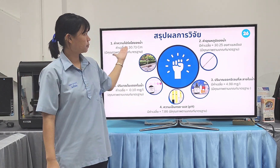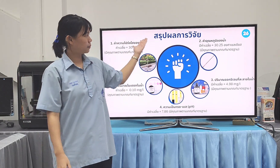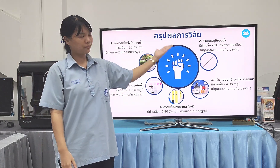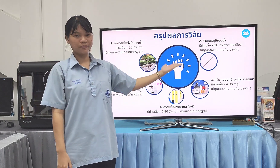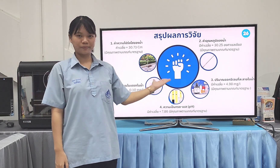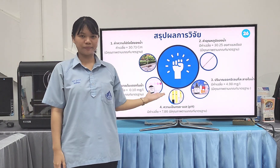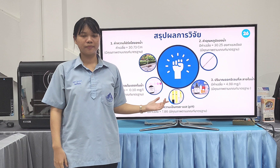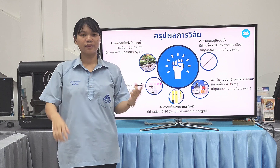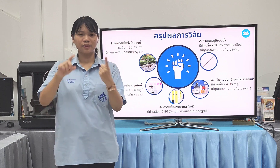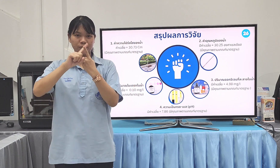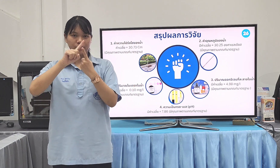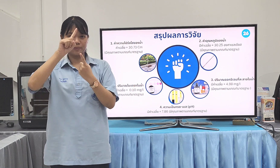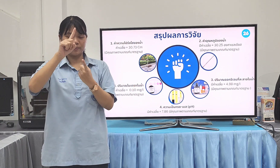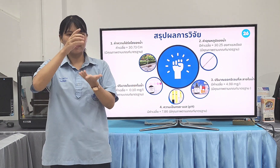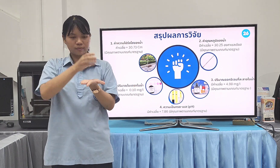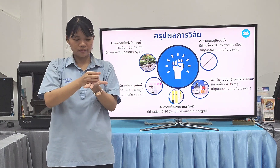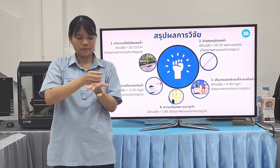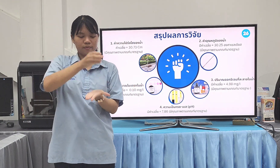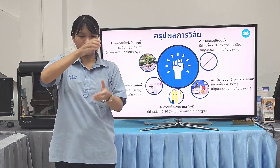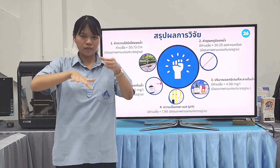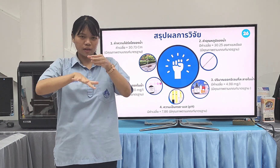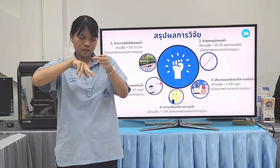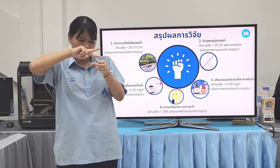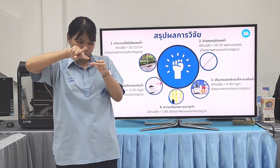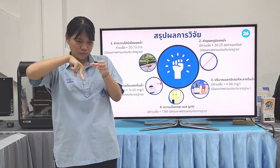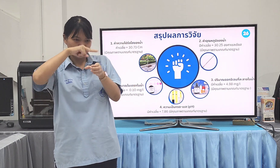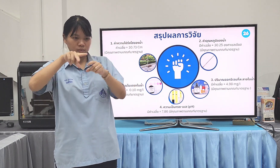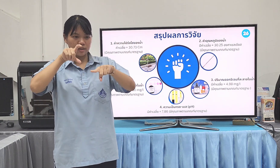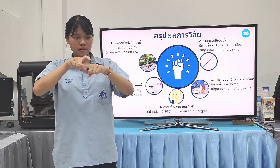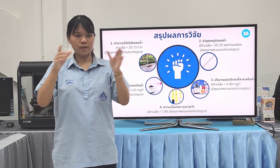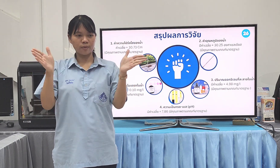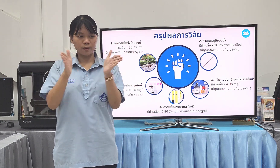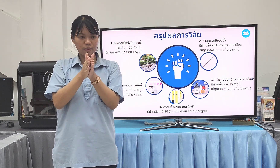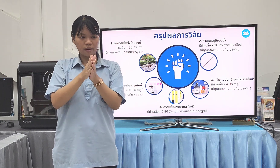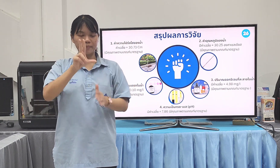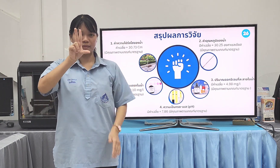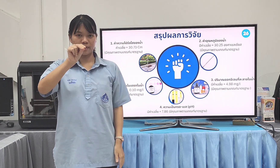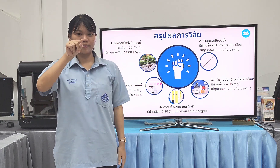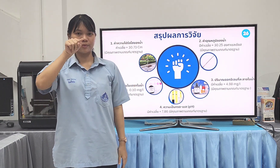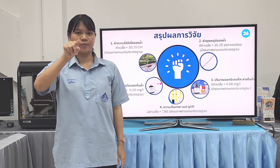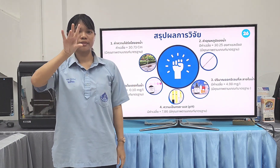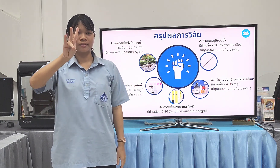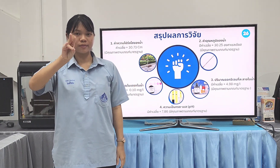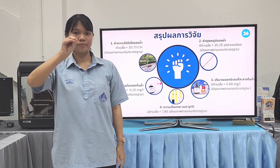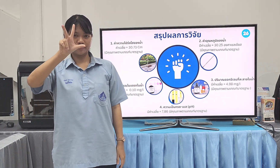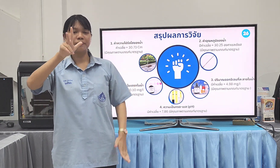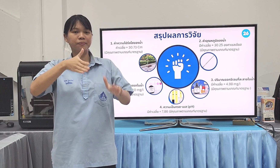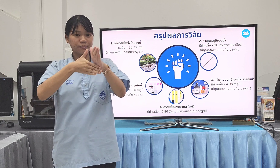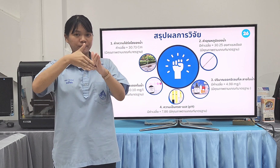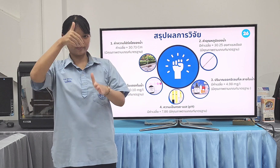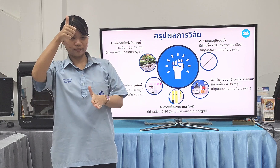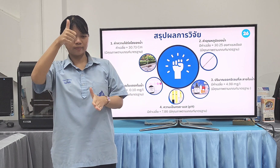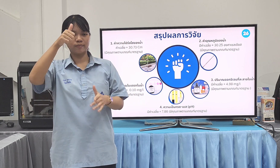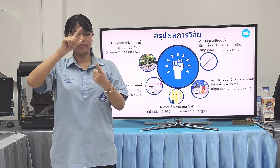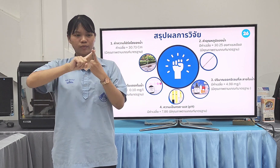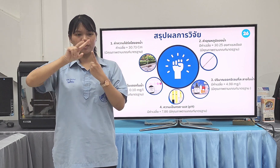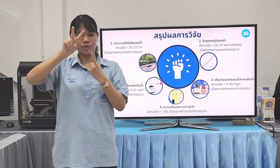มีคุณภาพตามเกณฑ์มาตรฐาน 1ค่าความ่วงใสของน้ำค่าเฉลี่ย 30.7ซม